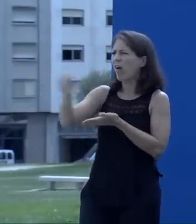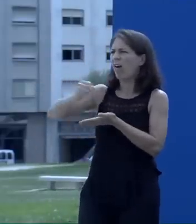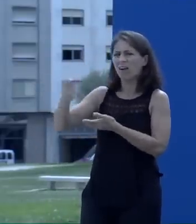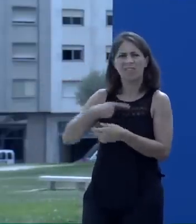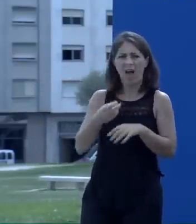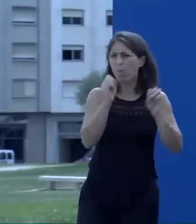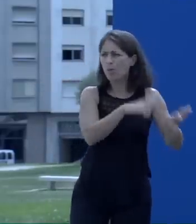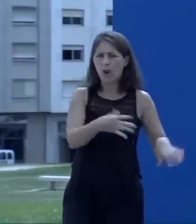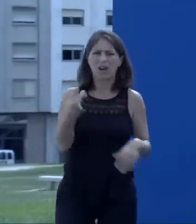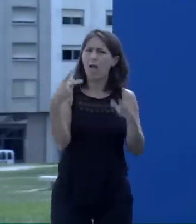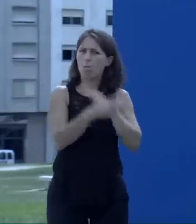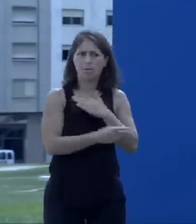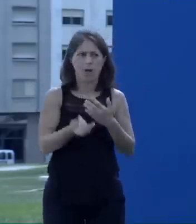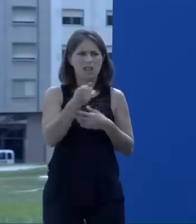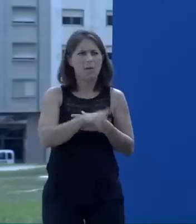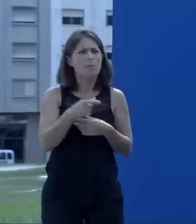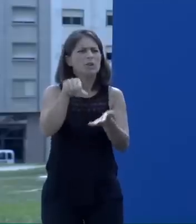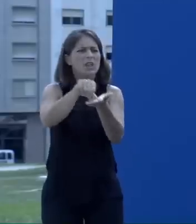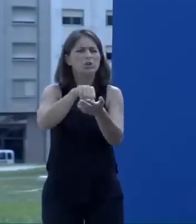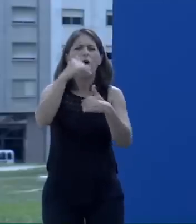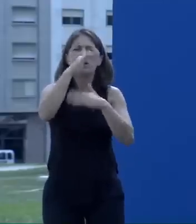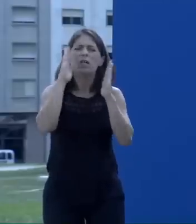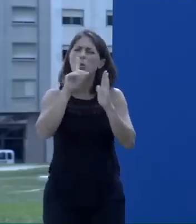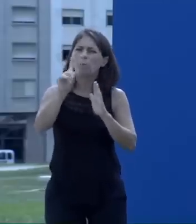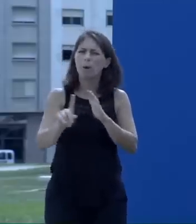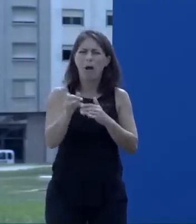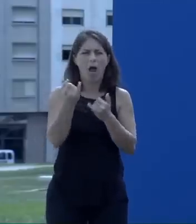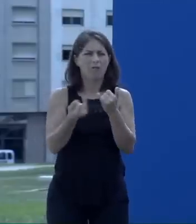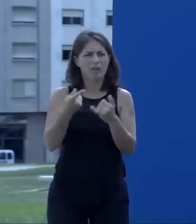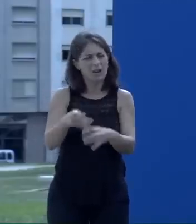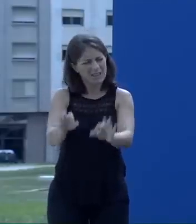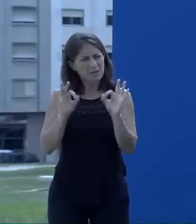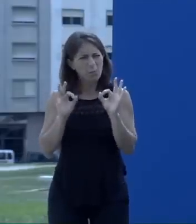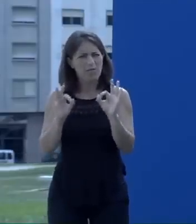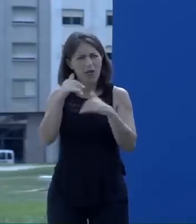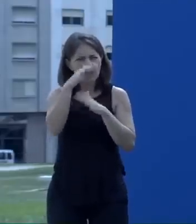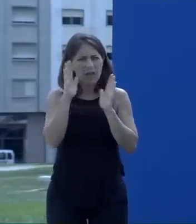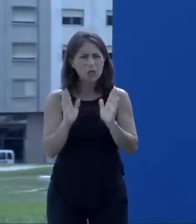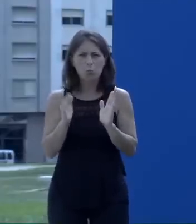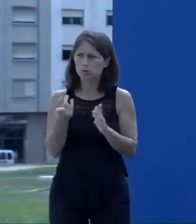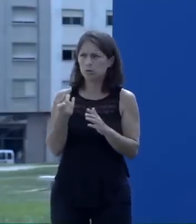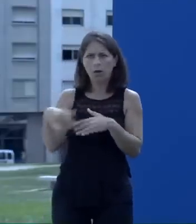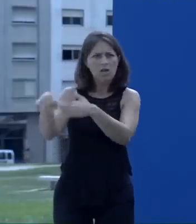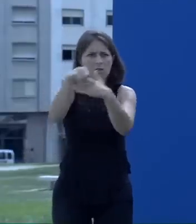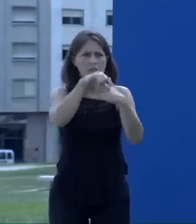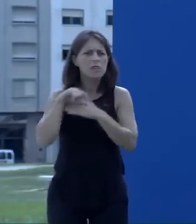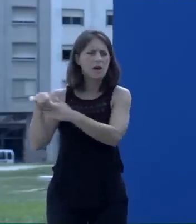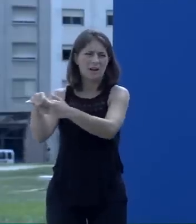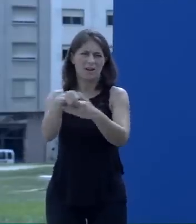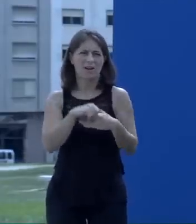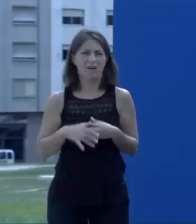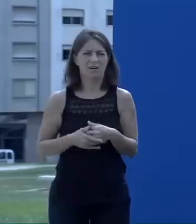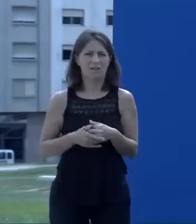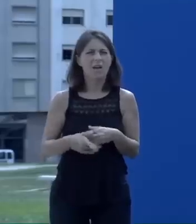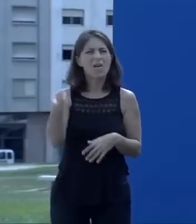xente non se vexa desasistida sin un centro de atención primaria ou sin unha atención especializada de primeiro momento, para